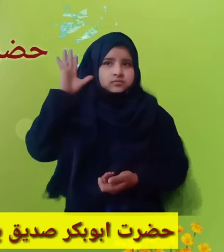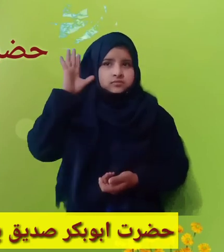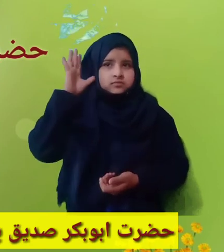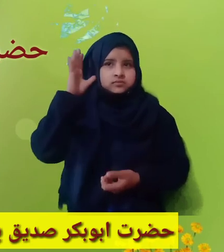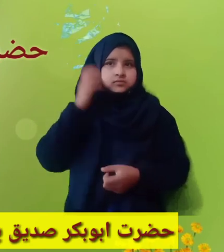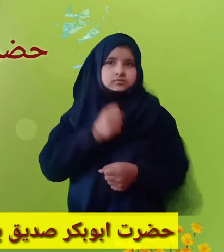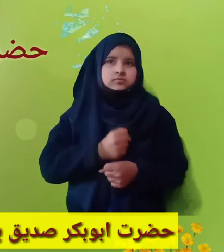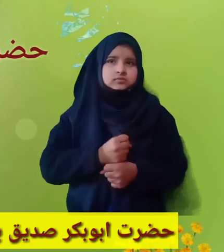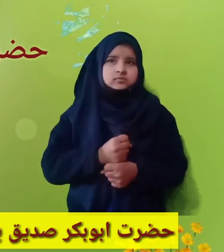खलीफा